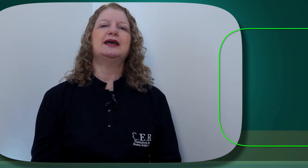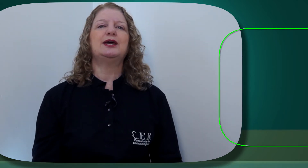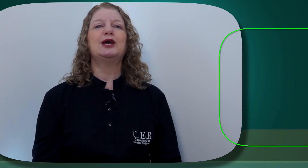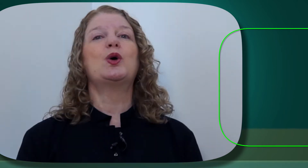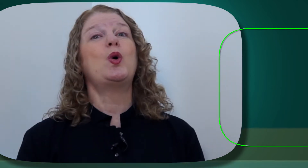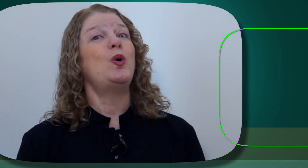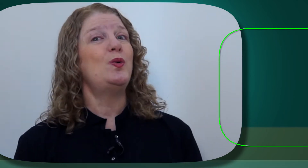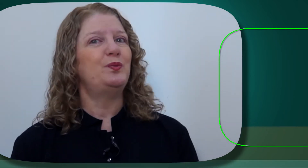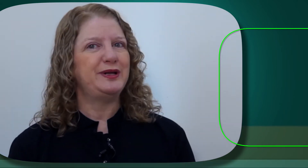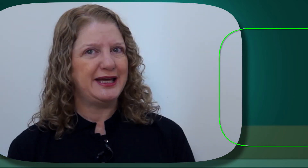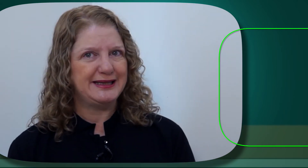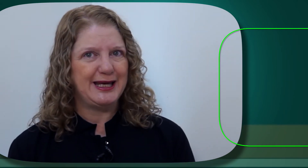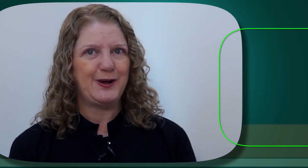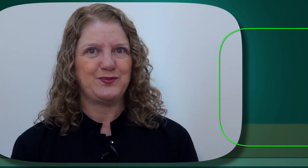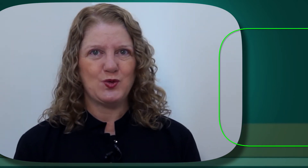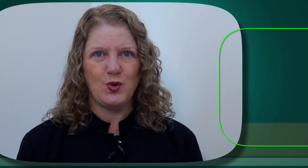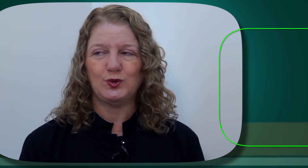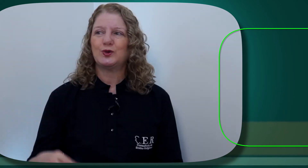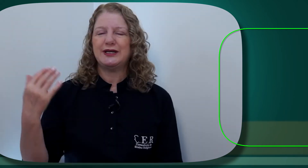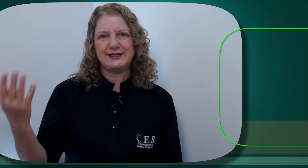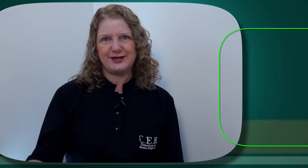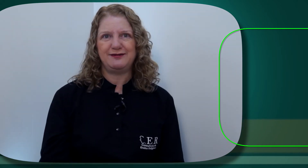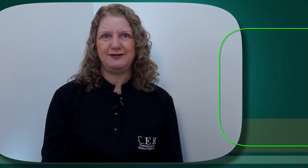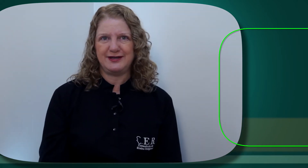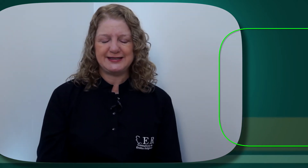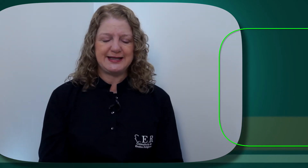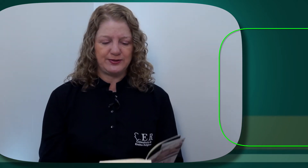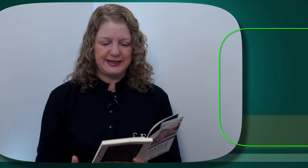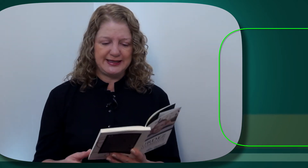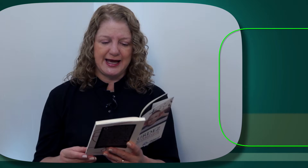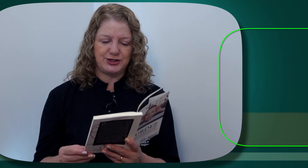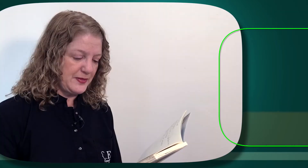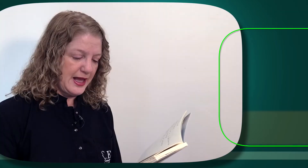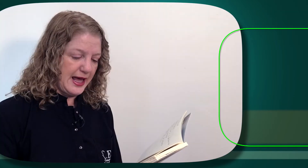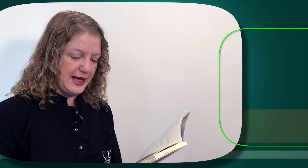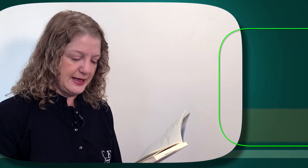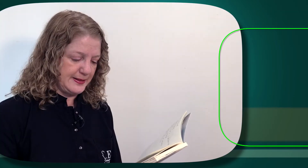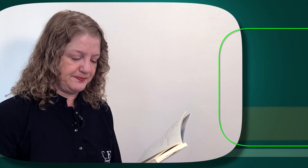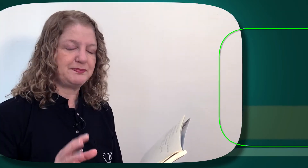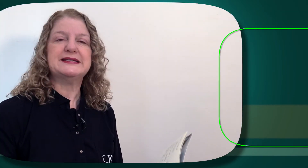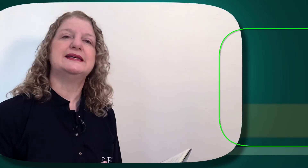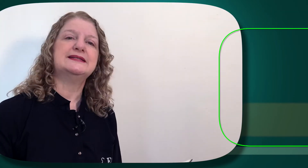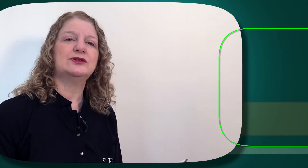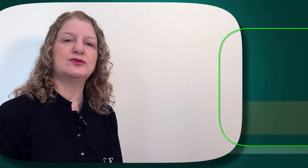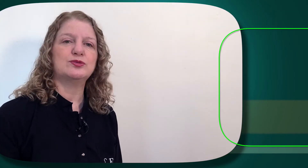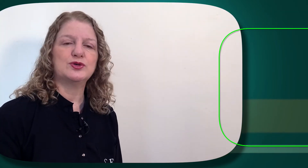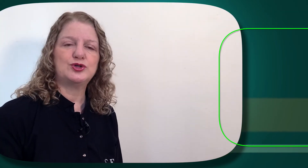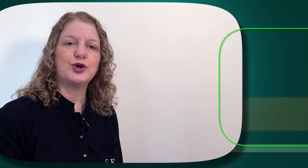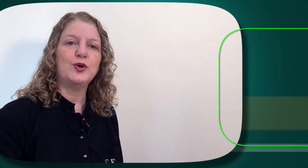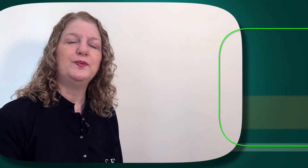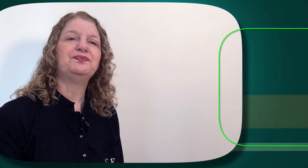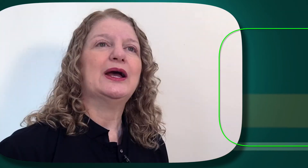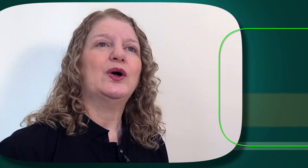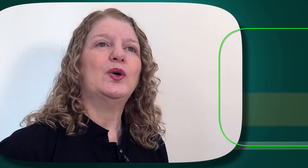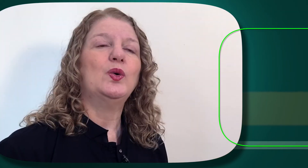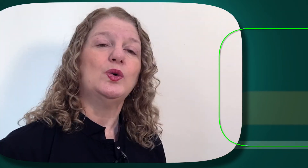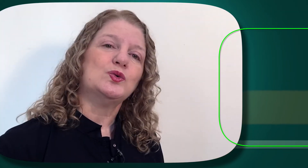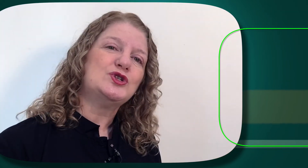e compreender o outro. Isso é a vivência da alteridade. A pesquisa nos mostrou o